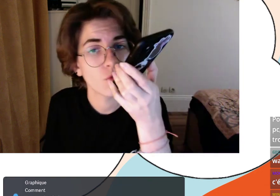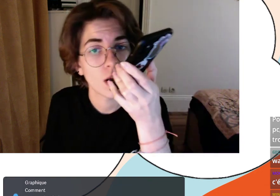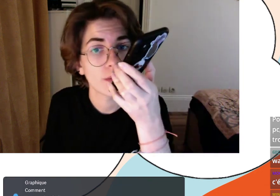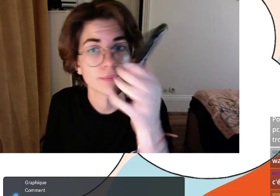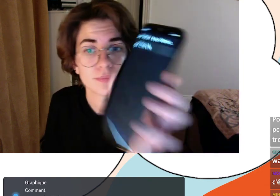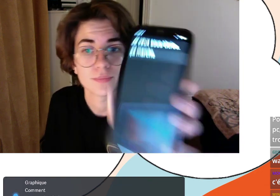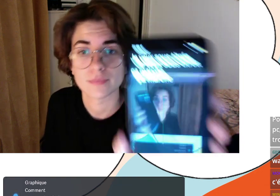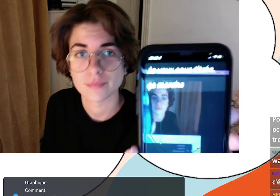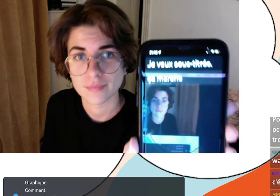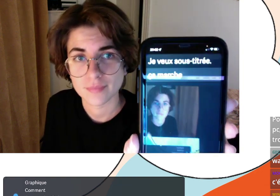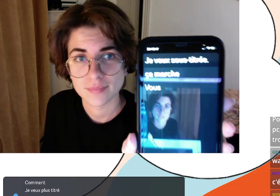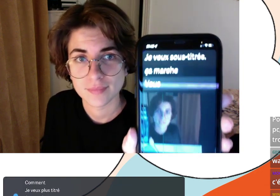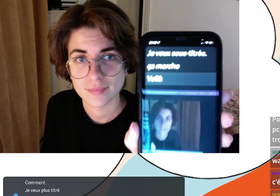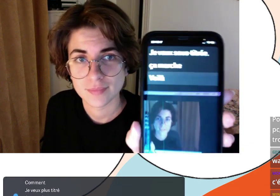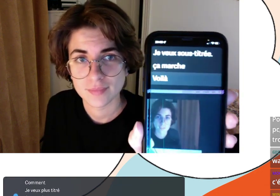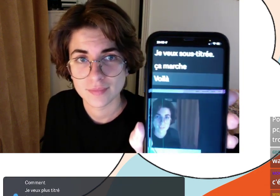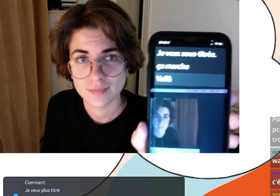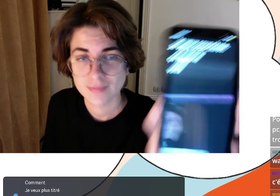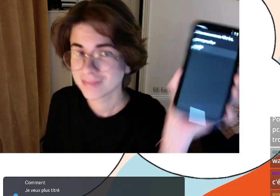Voilà,